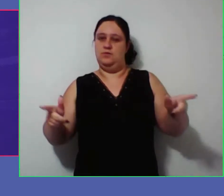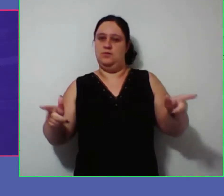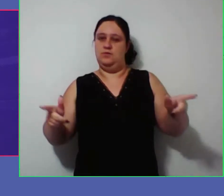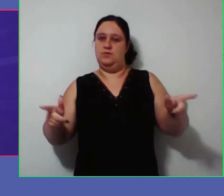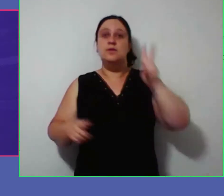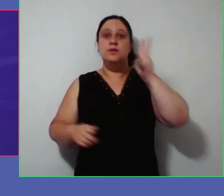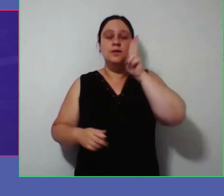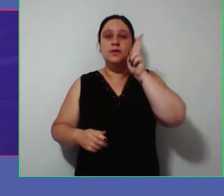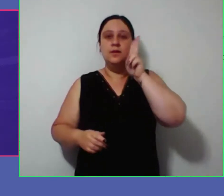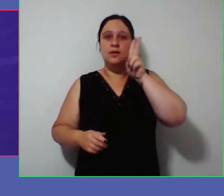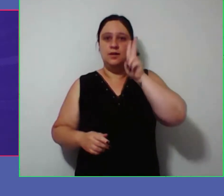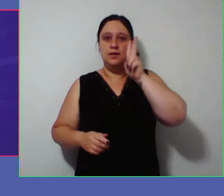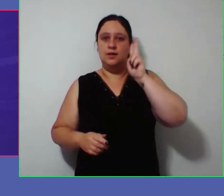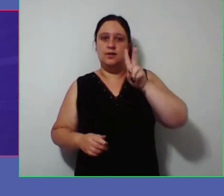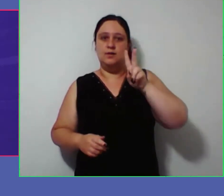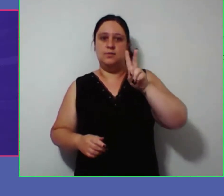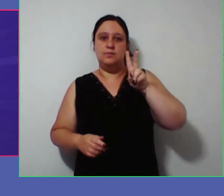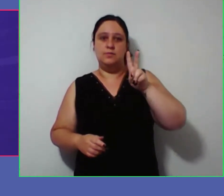suas ofertas.